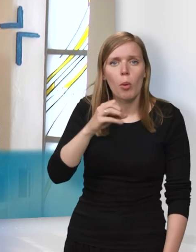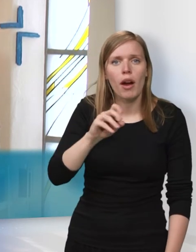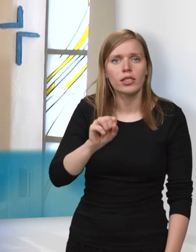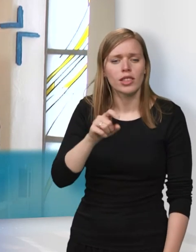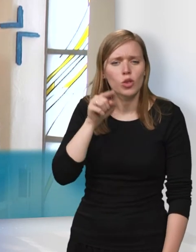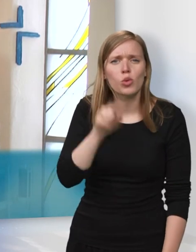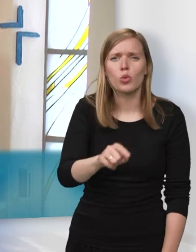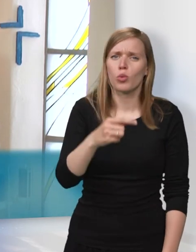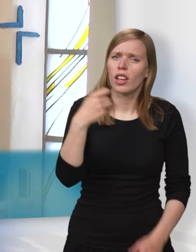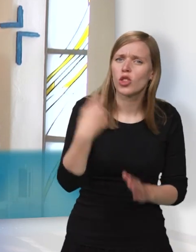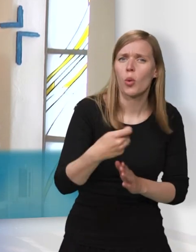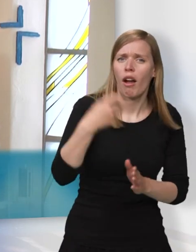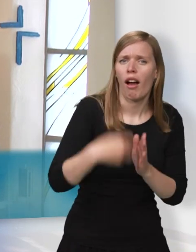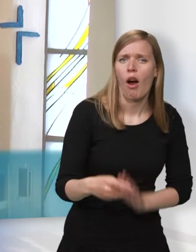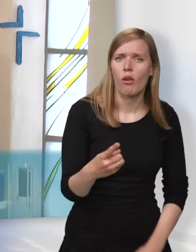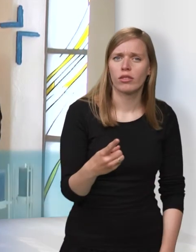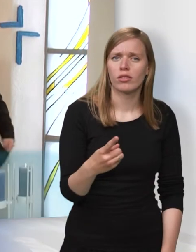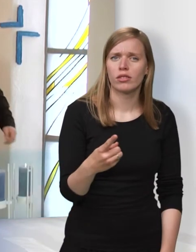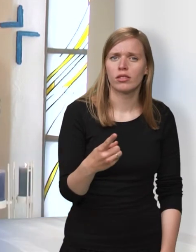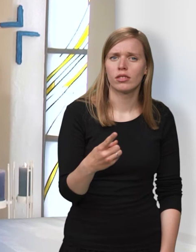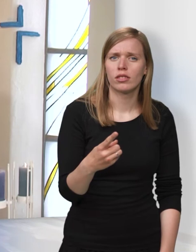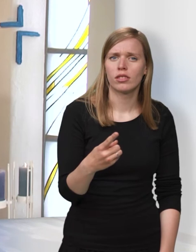teuer erkauft.